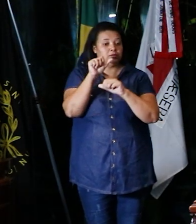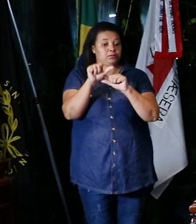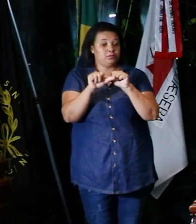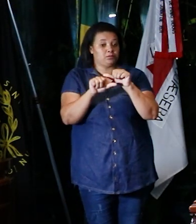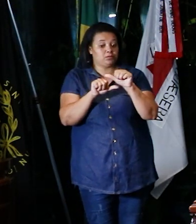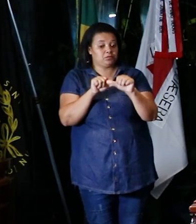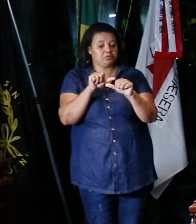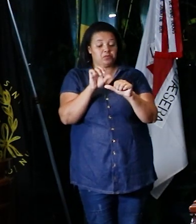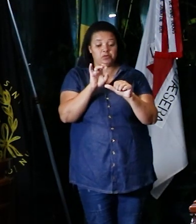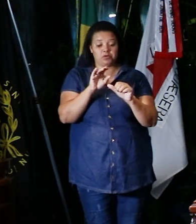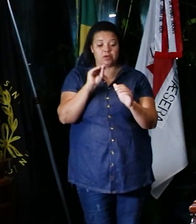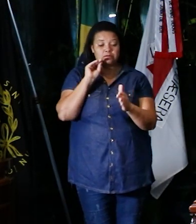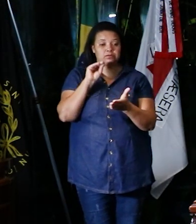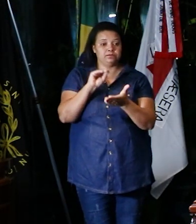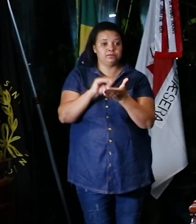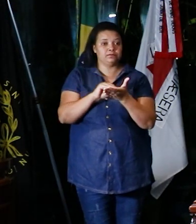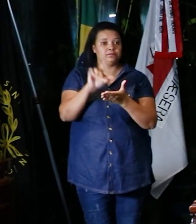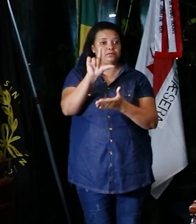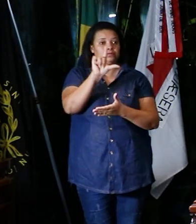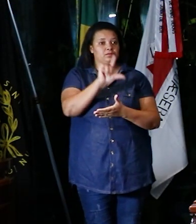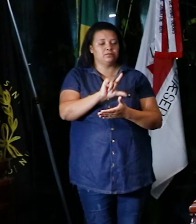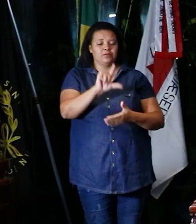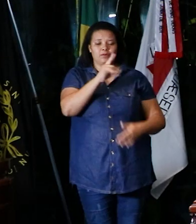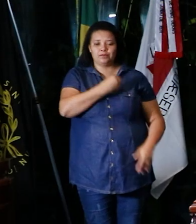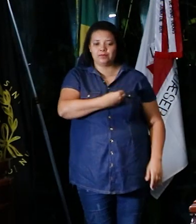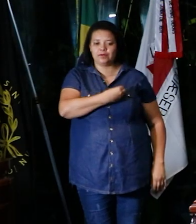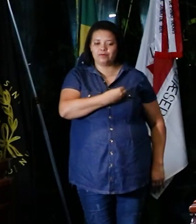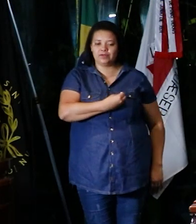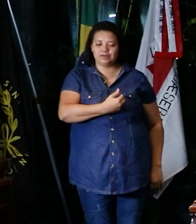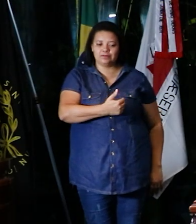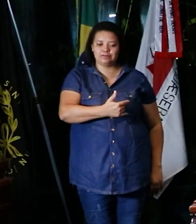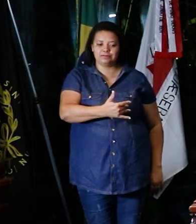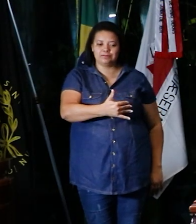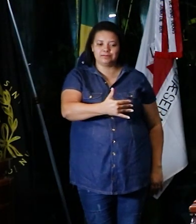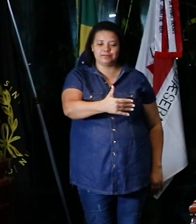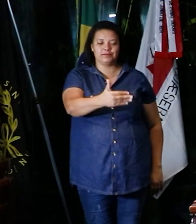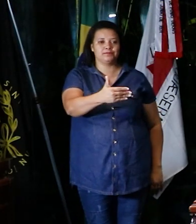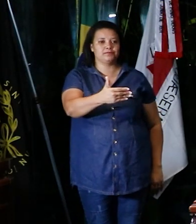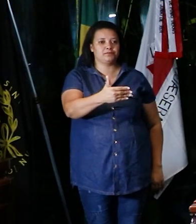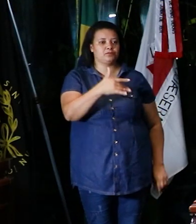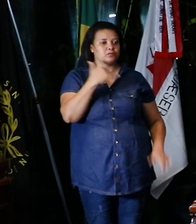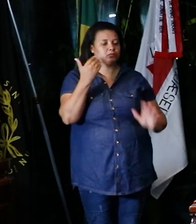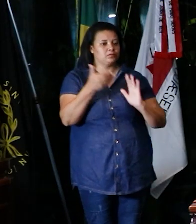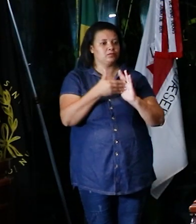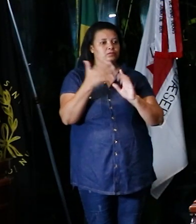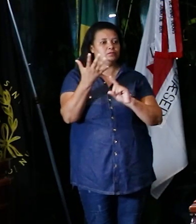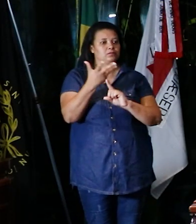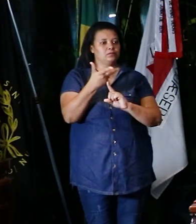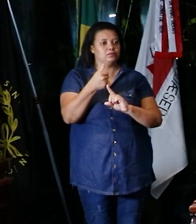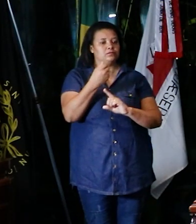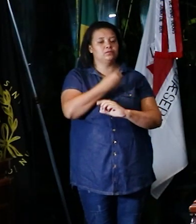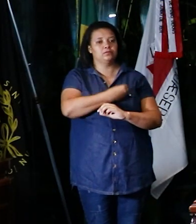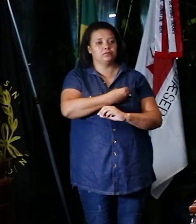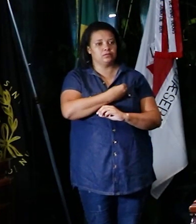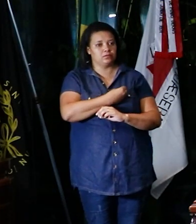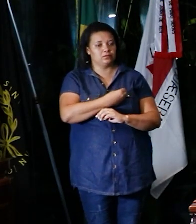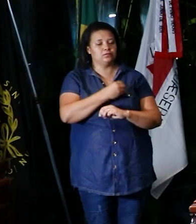para a vida, é para a literatura, para todas as artes, mas é a forma de viver uma